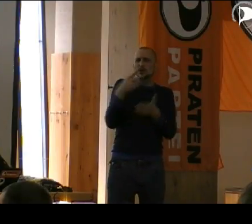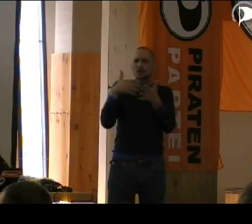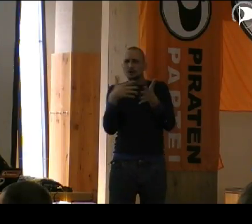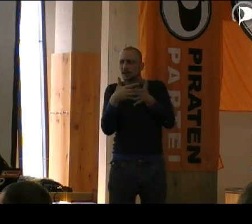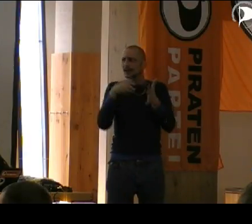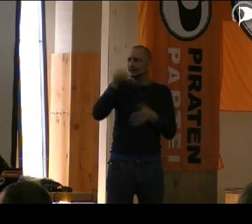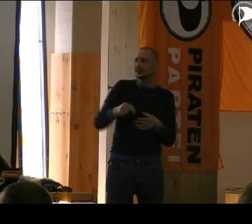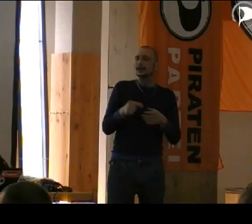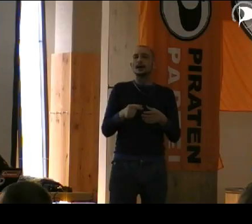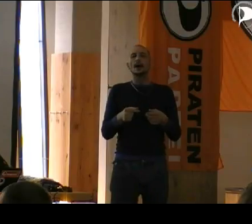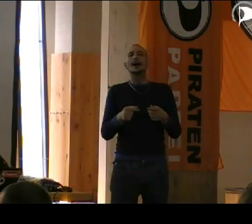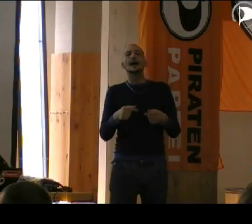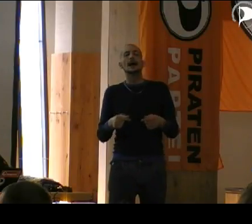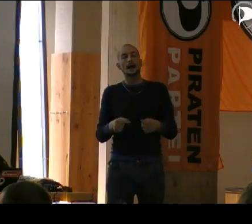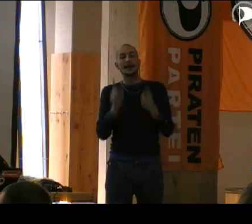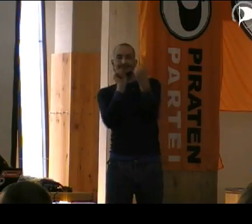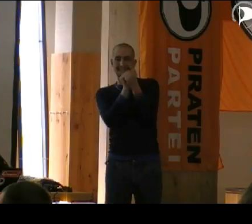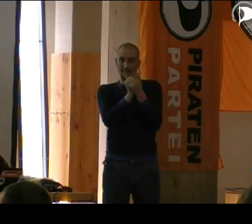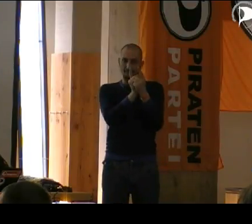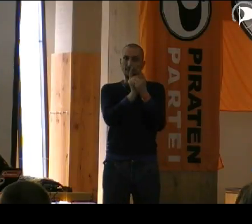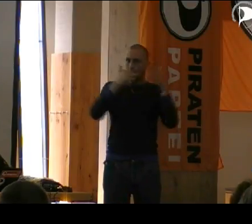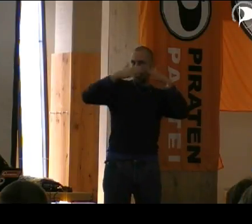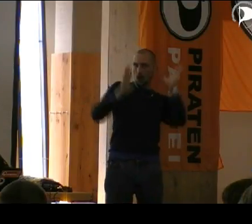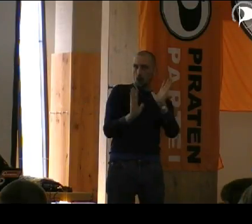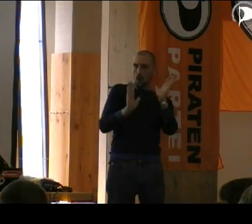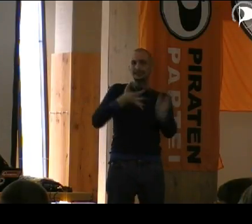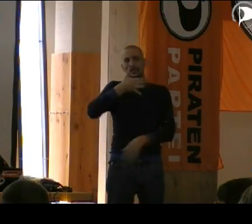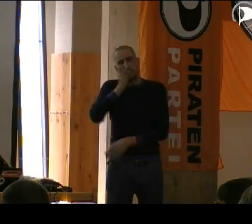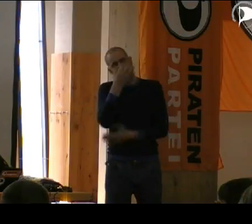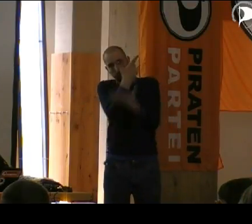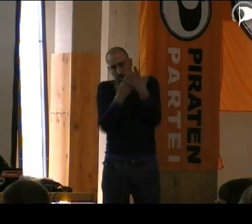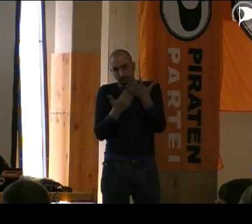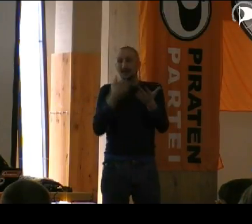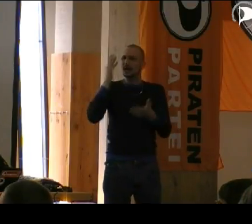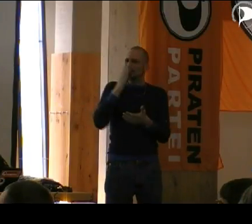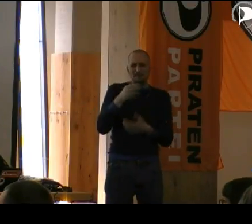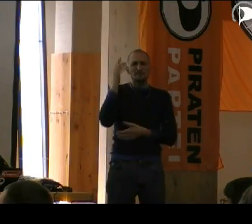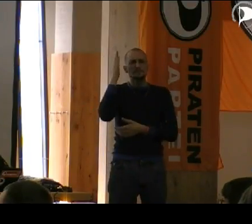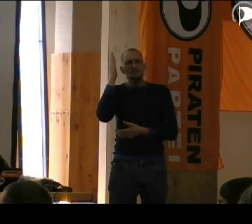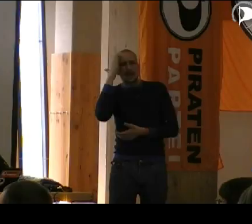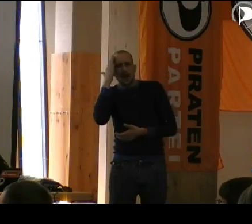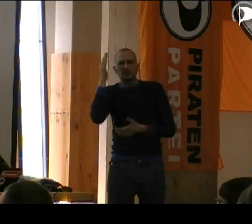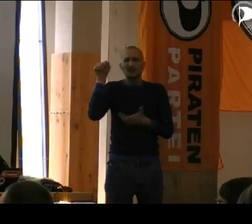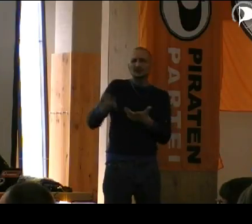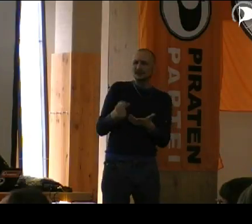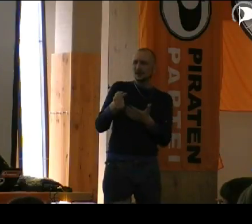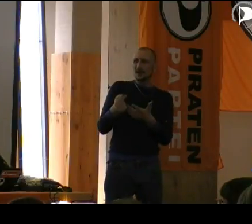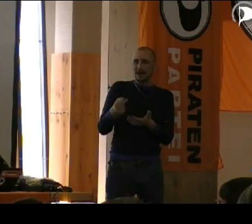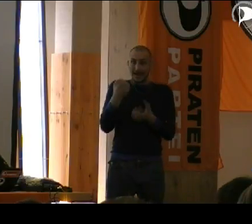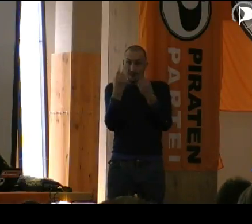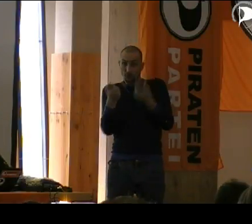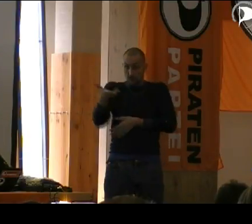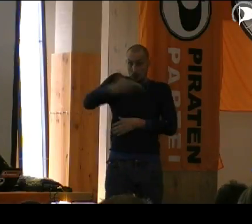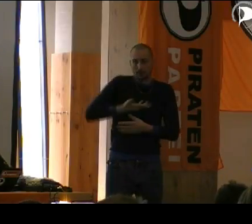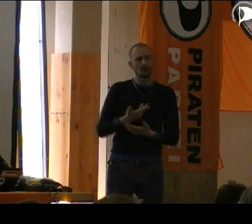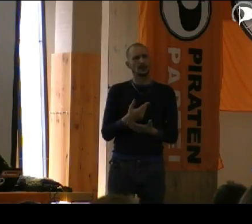politischen cafés auf fährt man über behauptet hat sowas bekannt geworden ist das war jetzt alles mehr gibt es da nichts